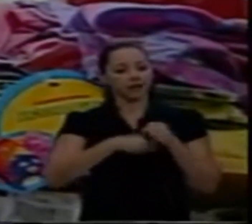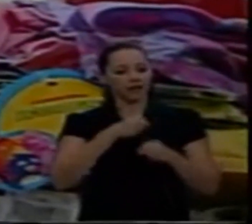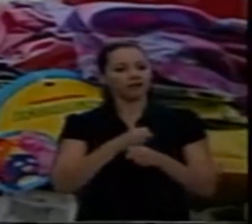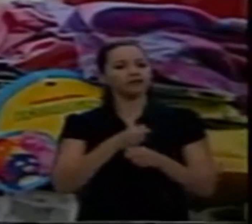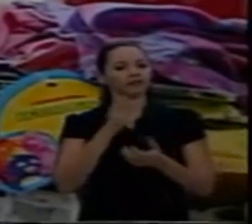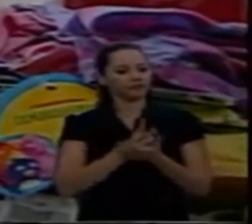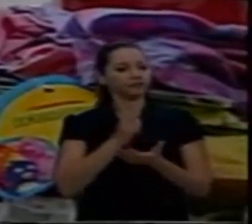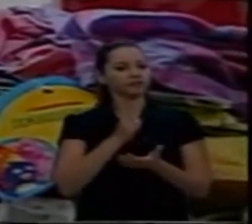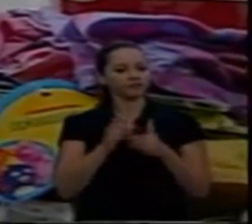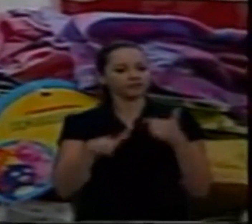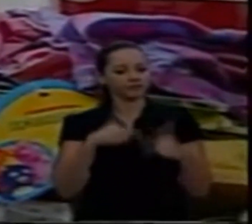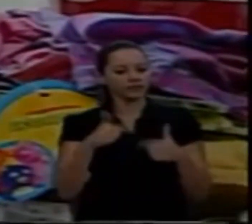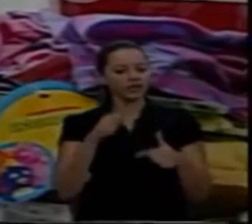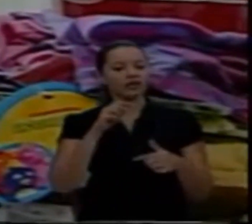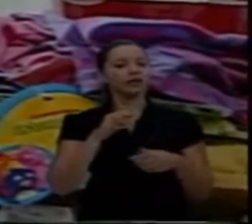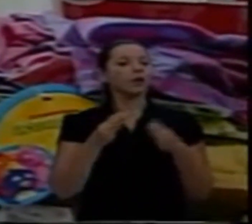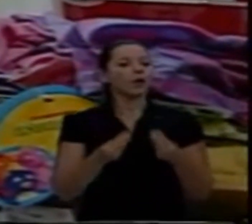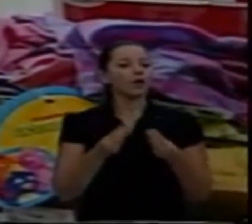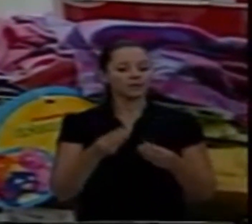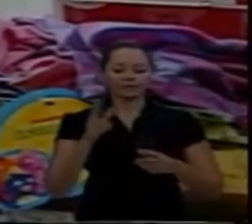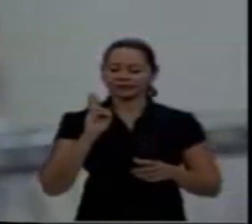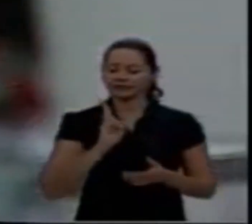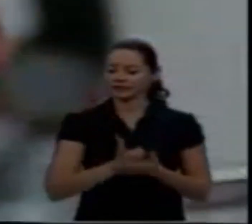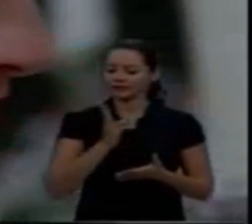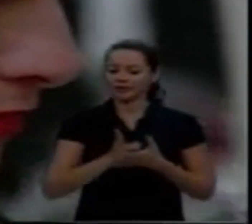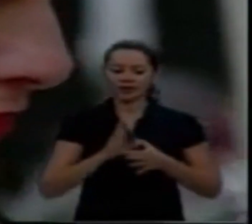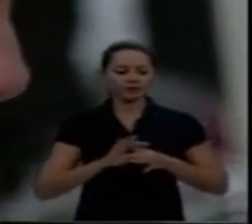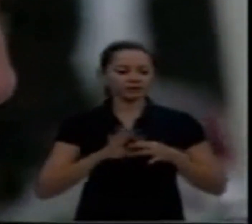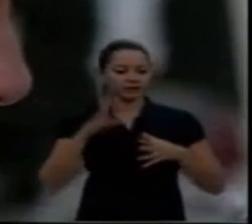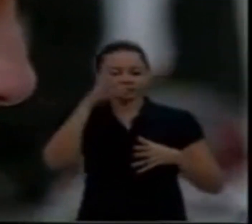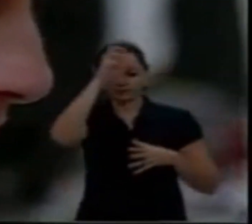emprego, o segredo dela é estar sempre disposta a aprender.